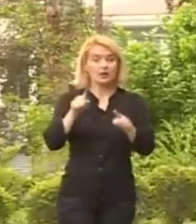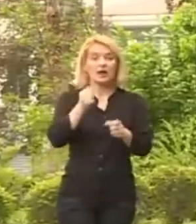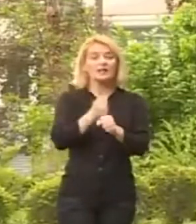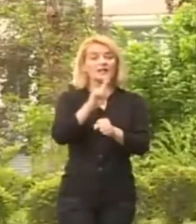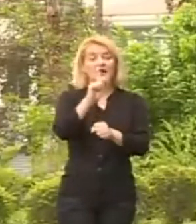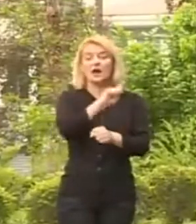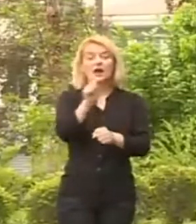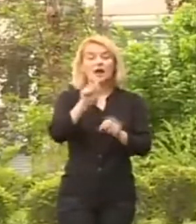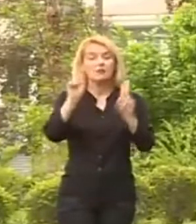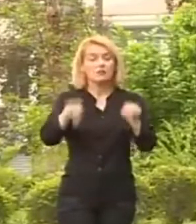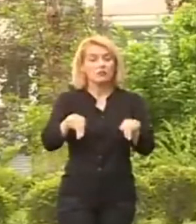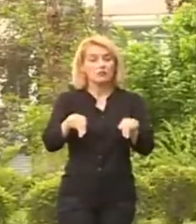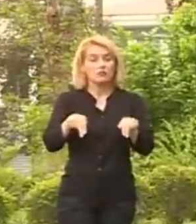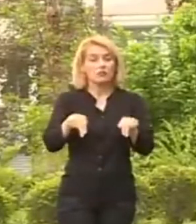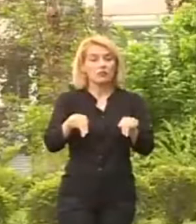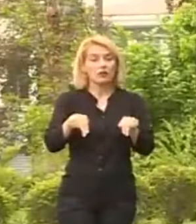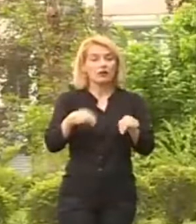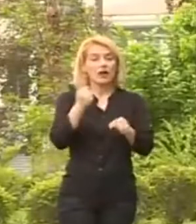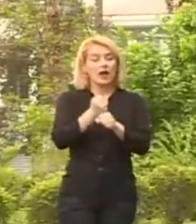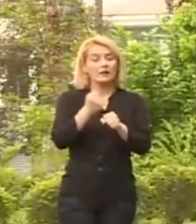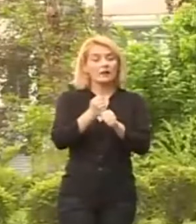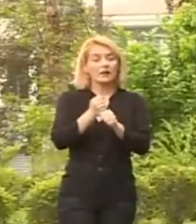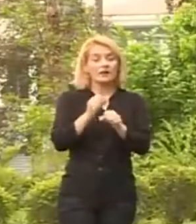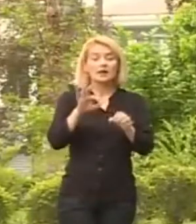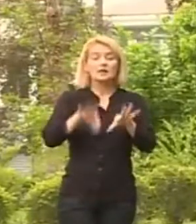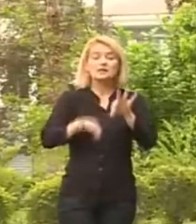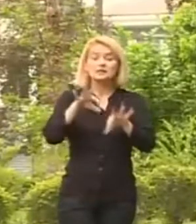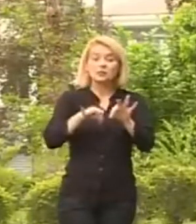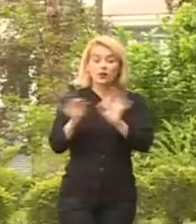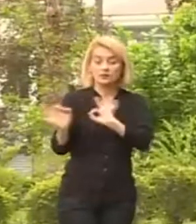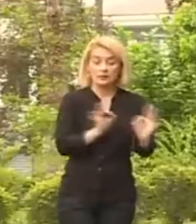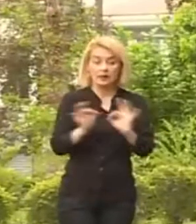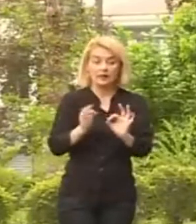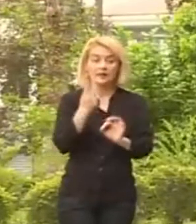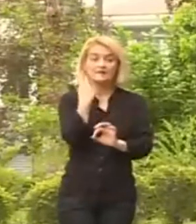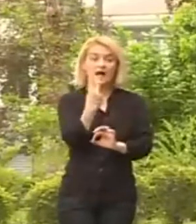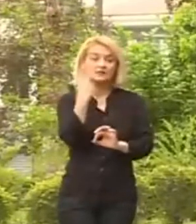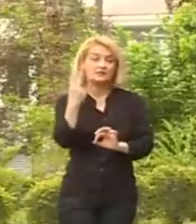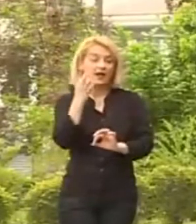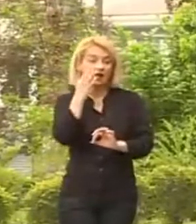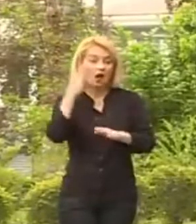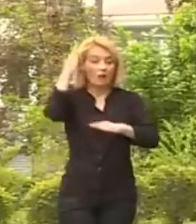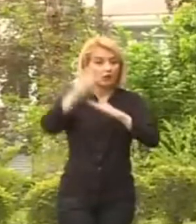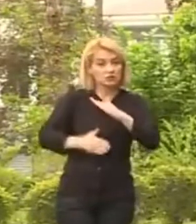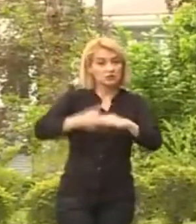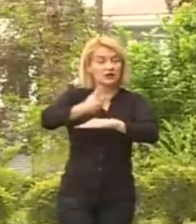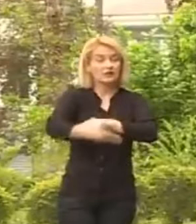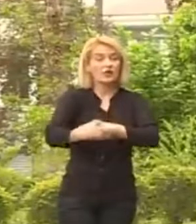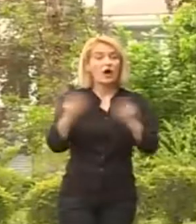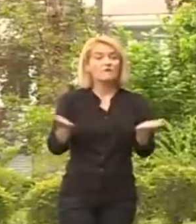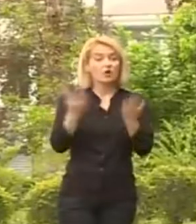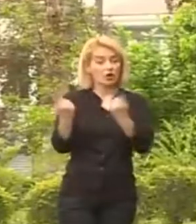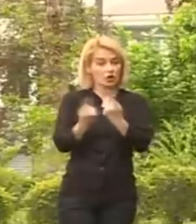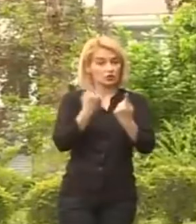не може да ги направи изборите во рок од 22 дена по завршувањето на